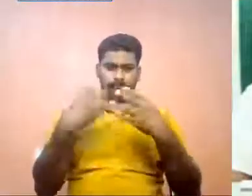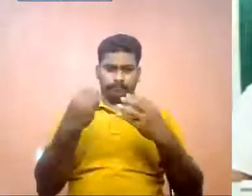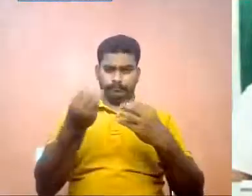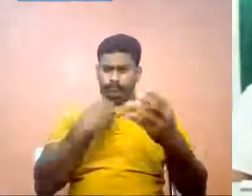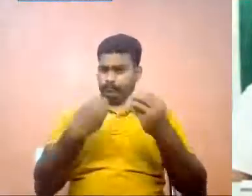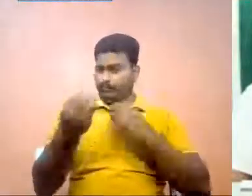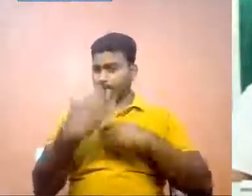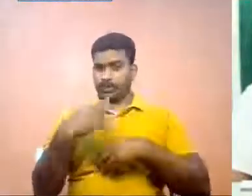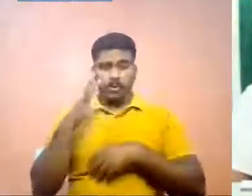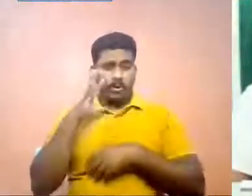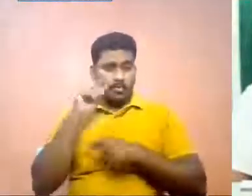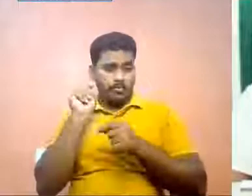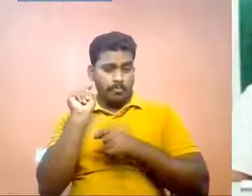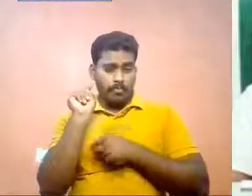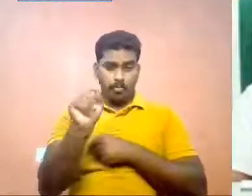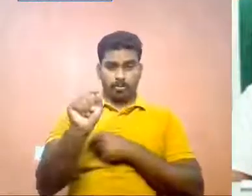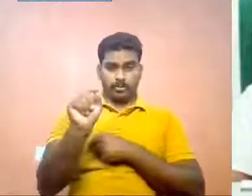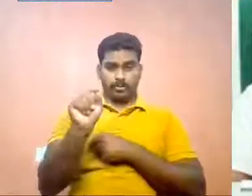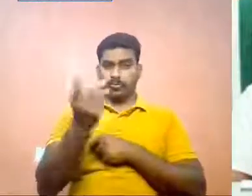ഇതിന്